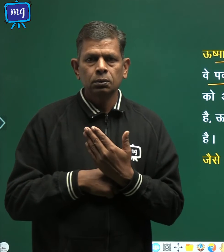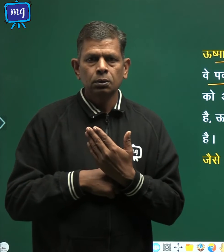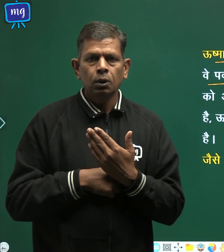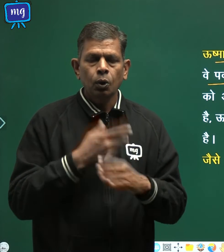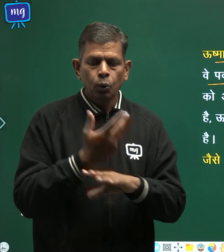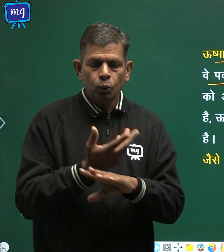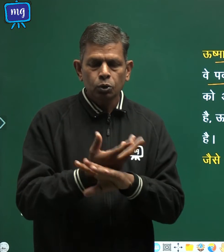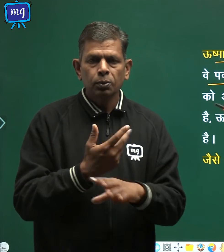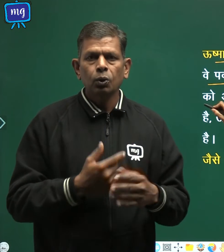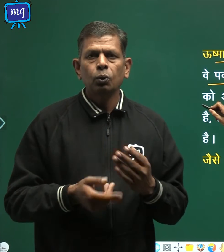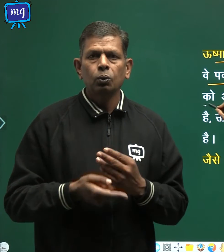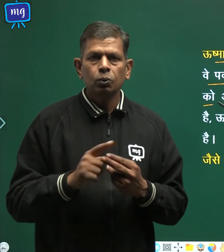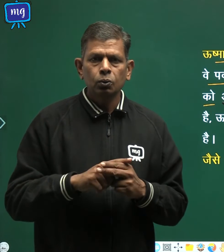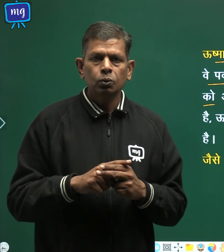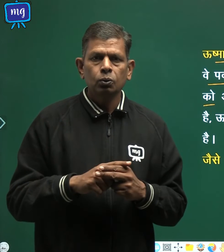ऊष्मा को